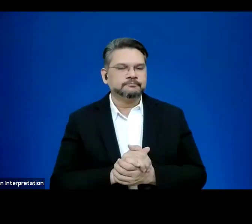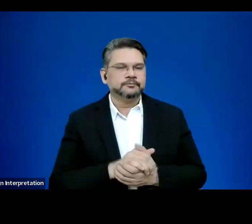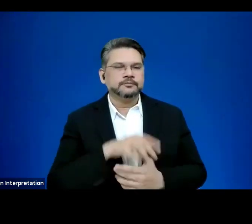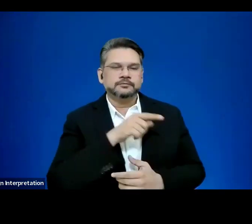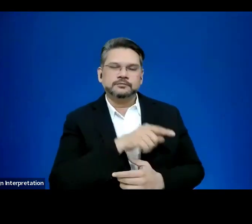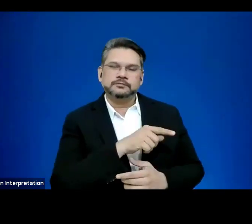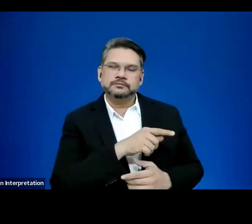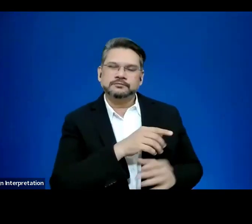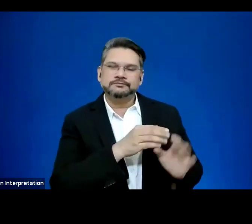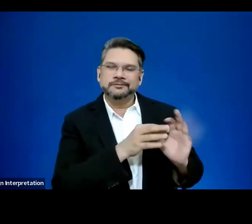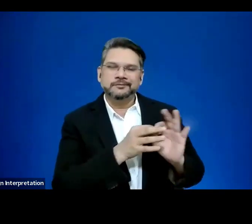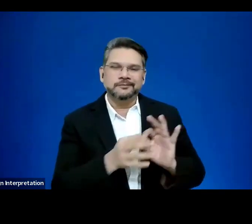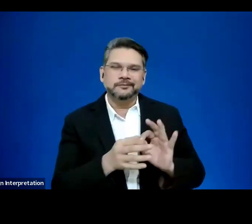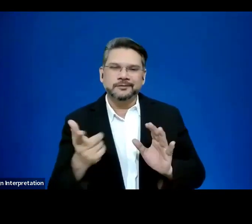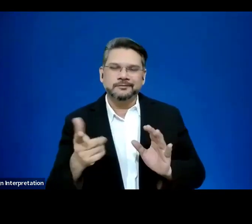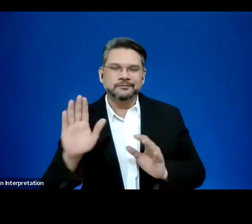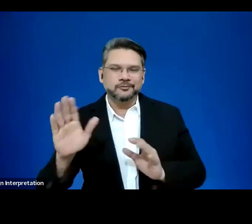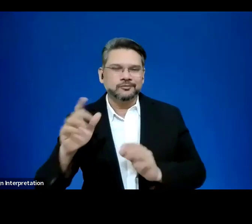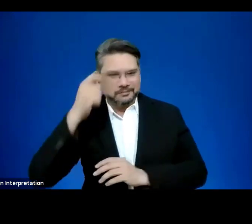谢谢我卡。